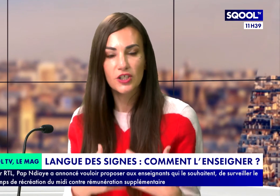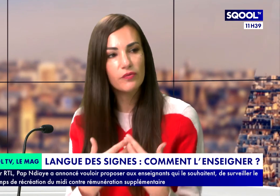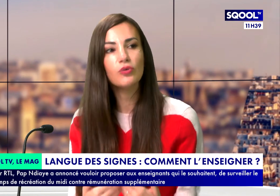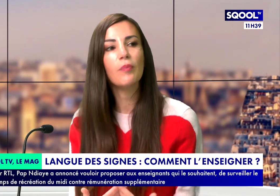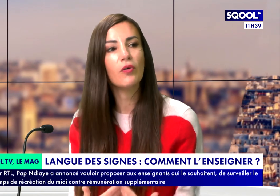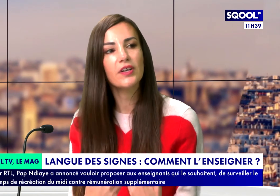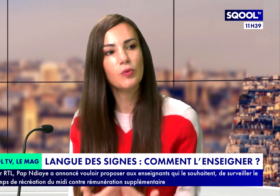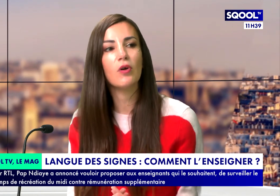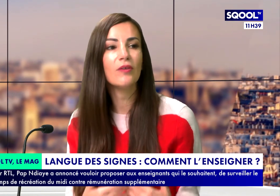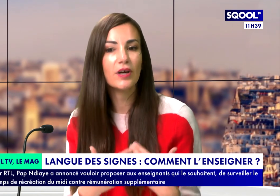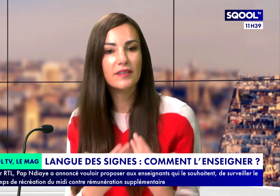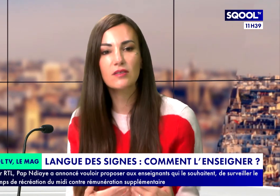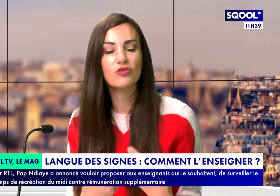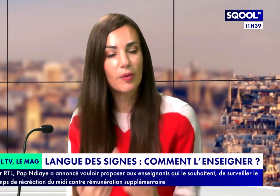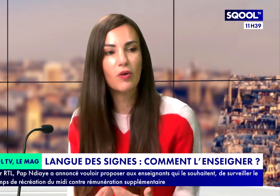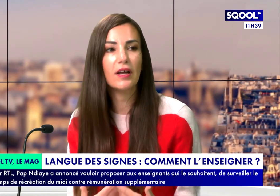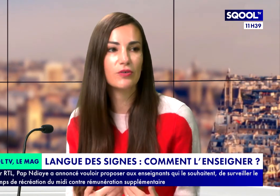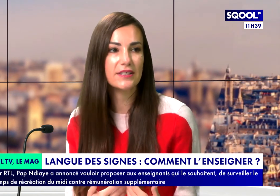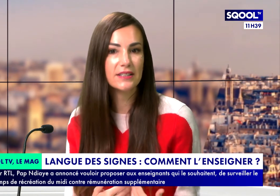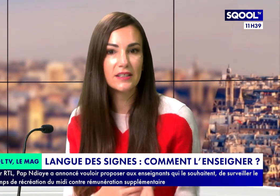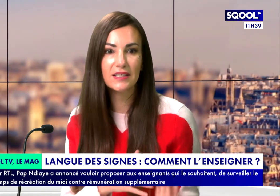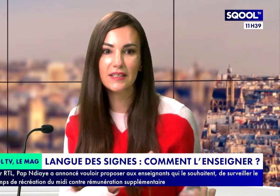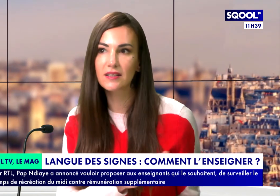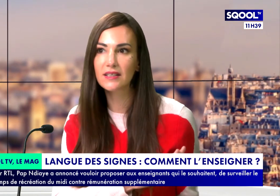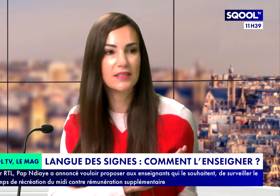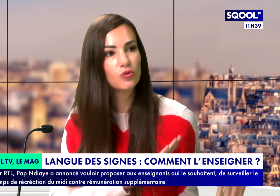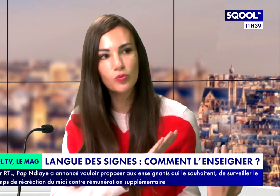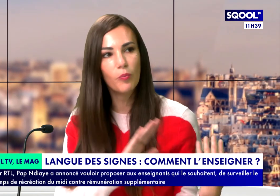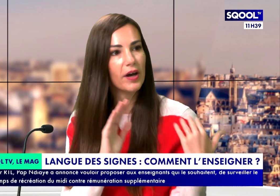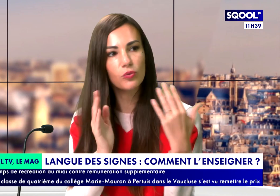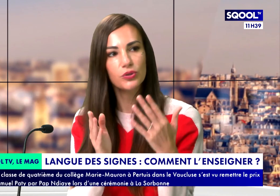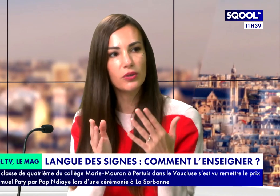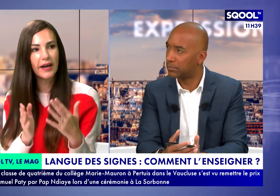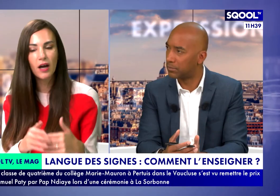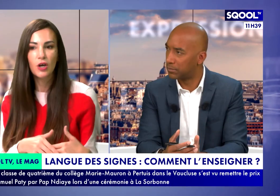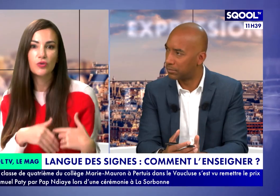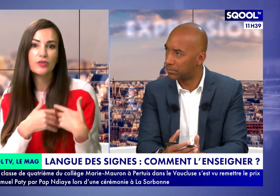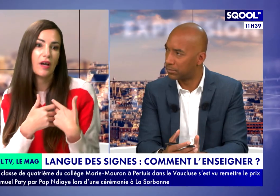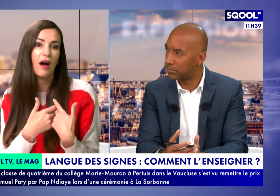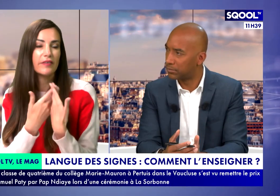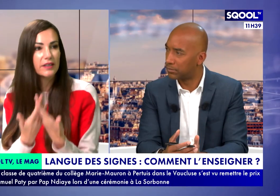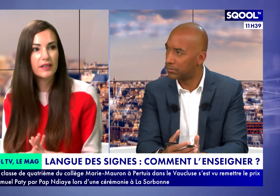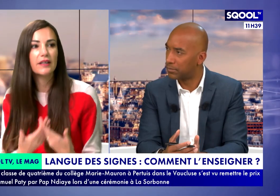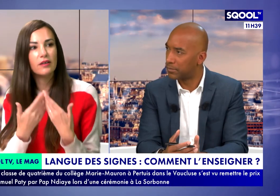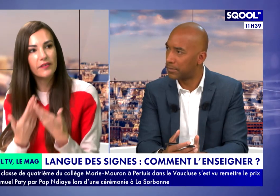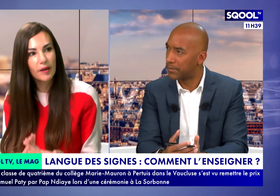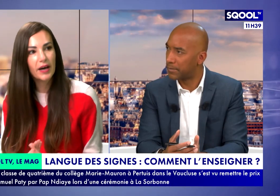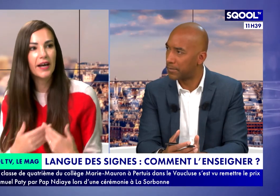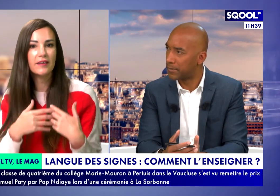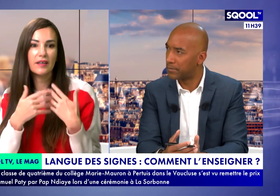Et j'ai voulu apprendre à ce moment-là. Donc, à 13 ans, j'apprends la langue des signes. Et ça dessine tout mon parcours scolaire jusqu'à intégrer l'école d'interprète et